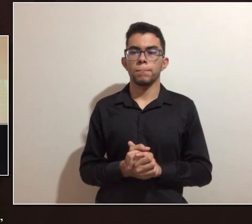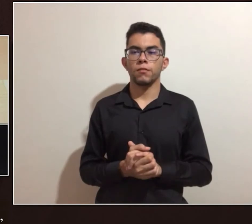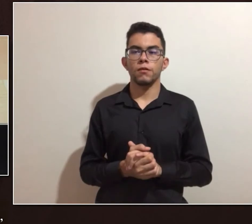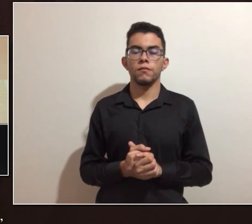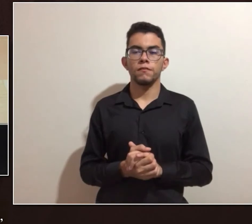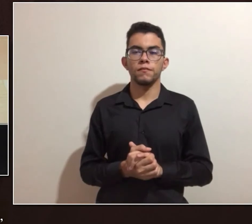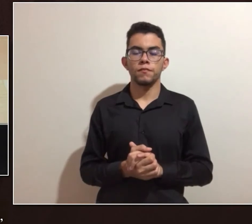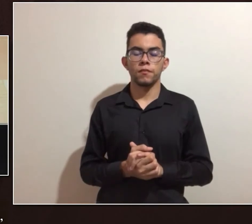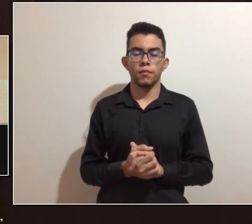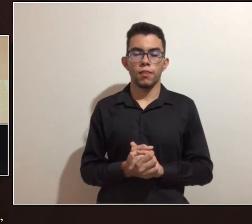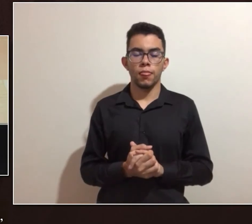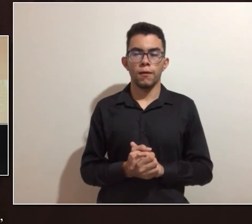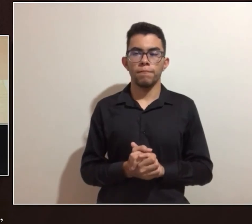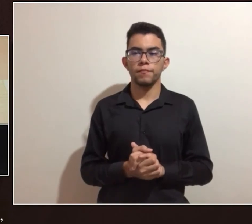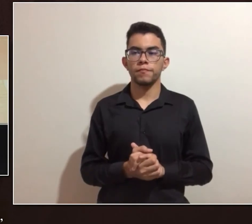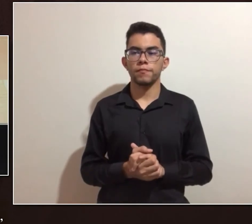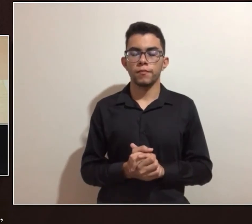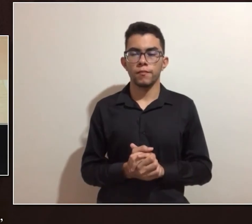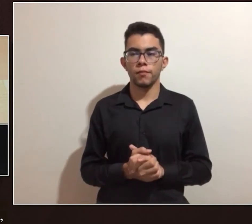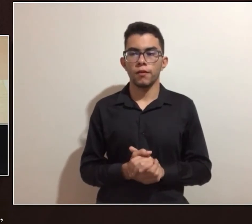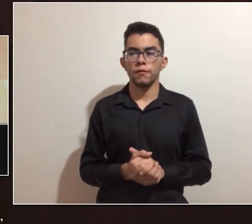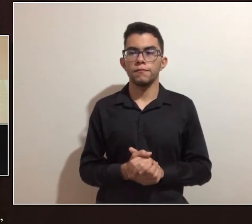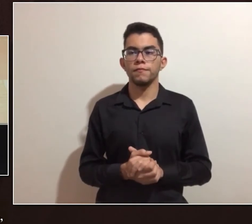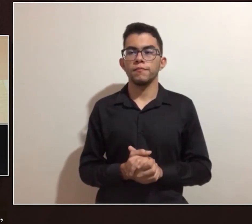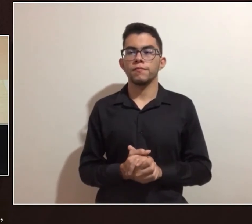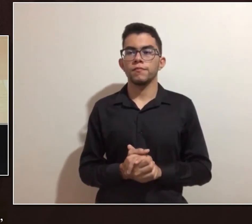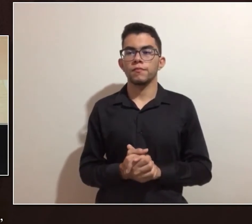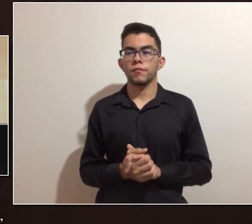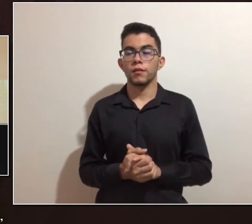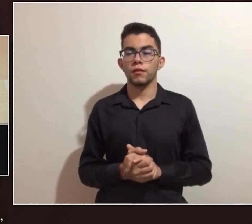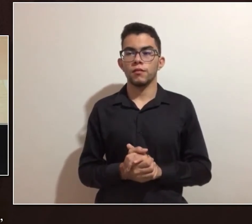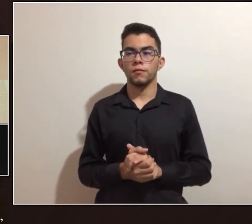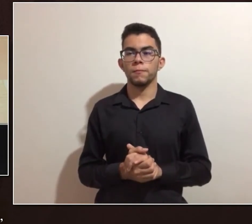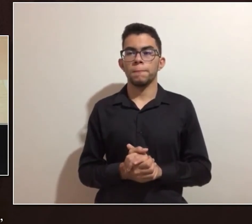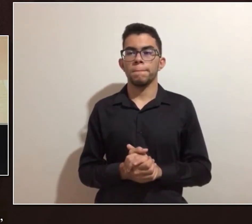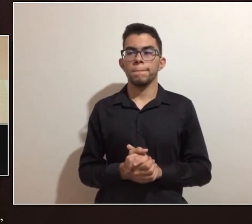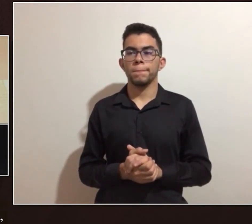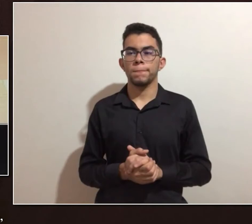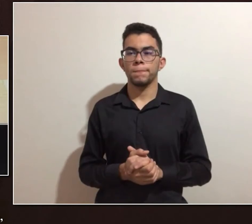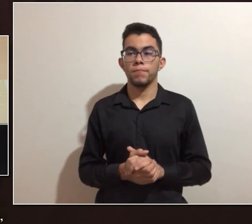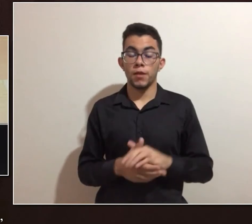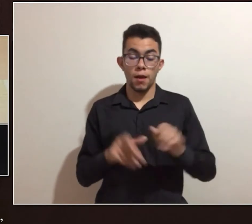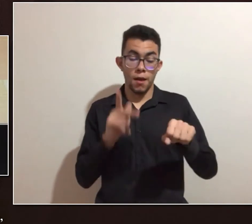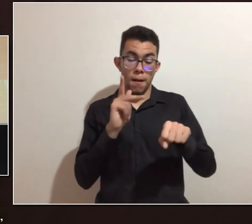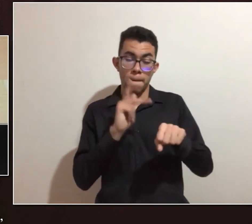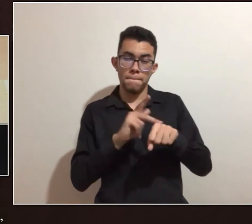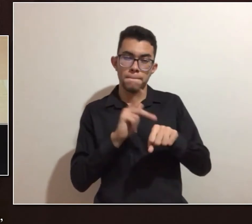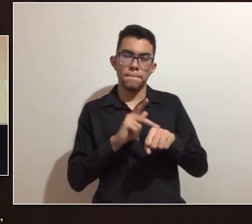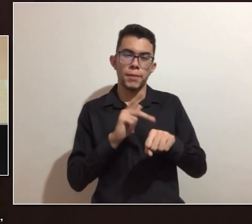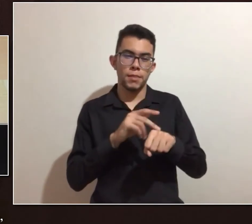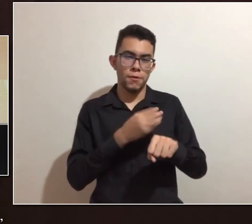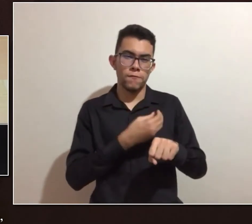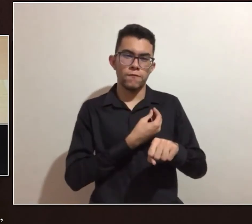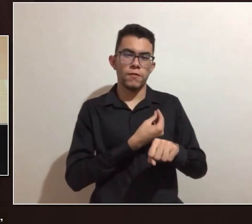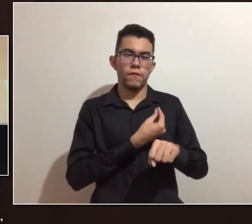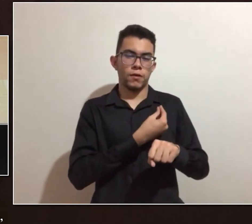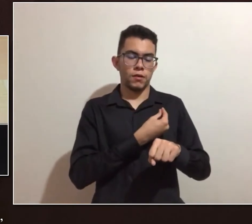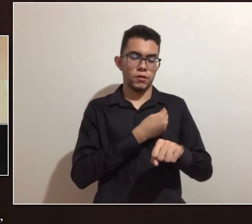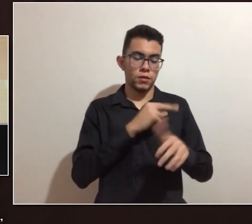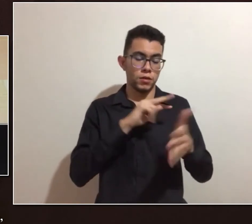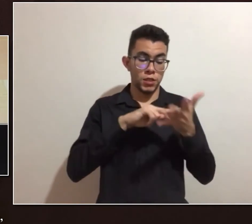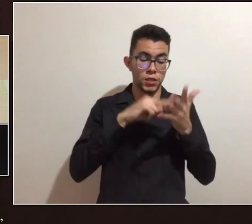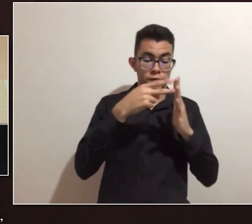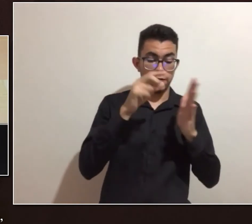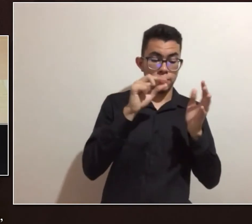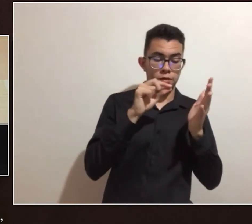Chegando-vos para ele a pedra viva, rejeitada sim, porque é uma pedra que tem vida. Rejeitada sim pelos homens, mas